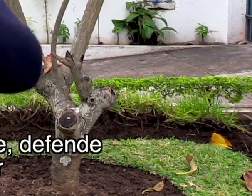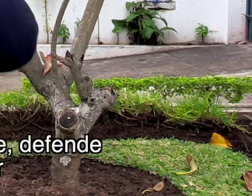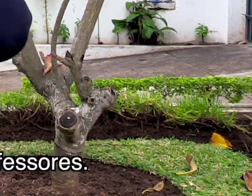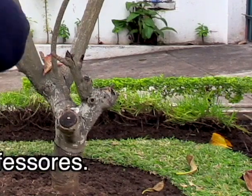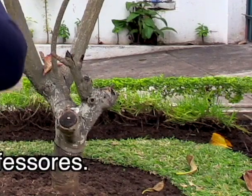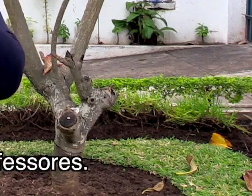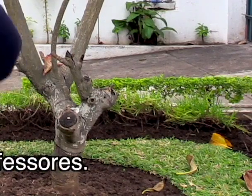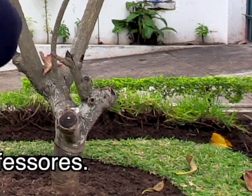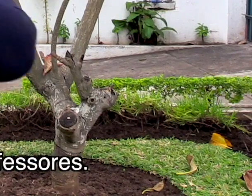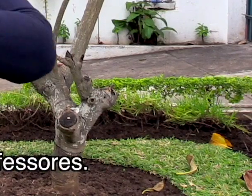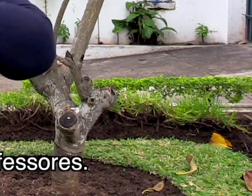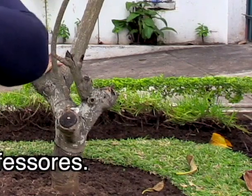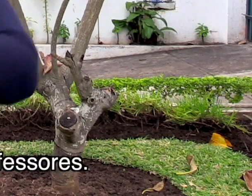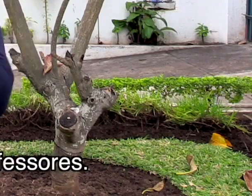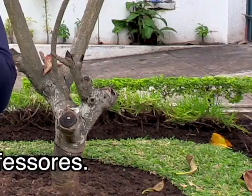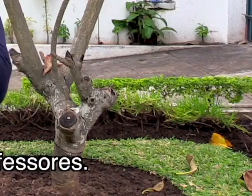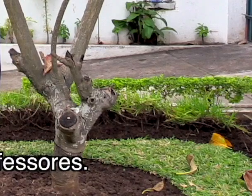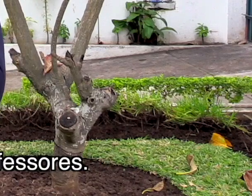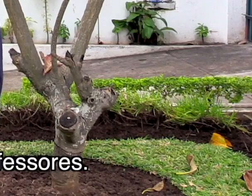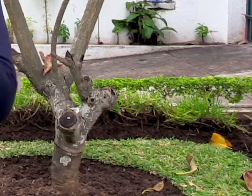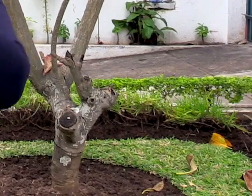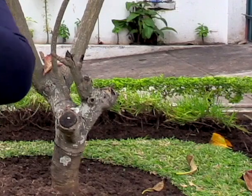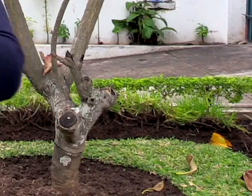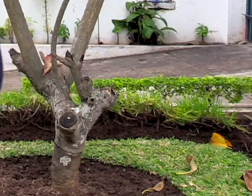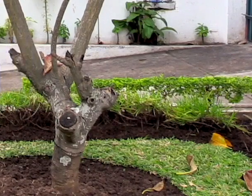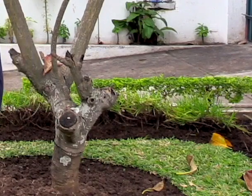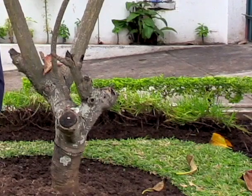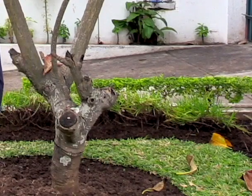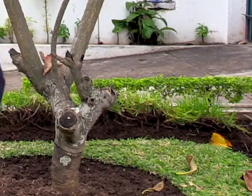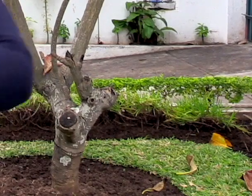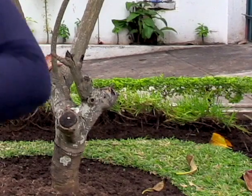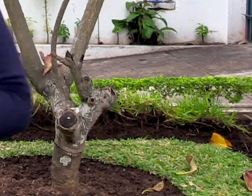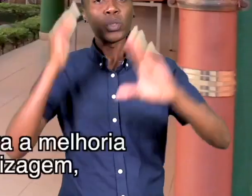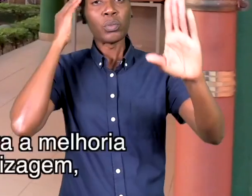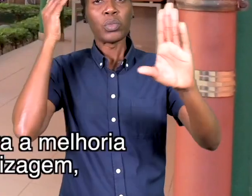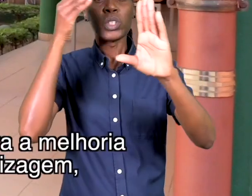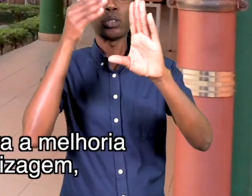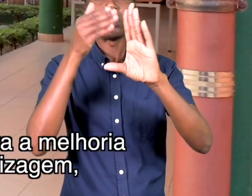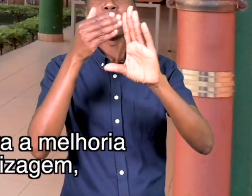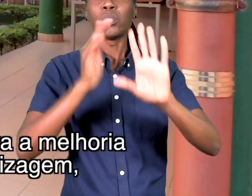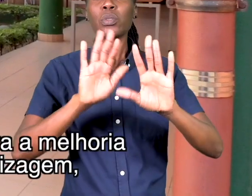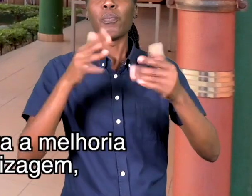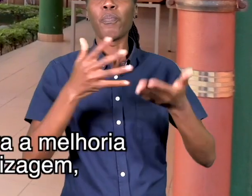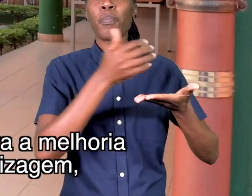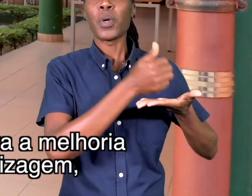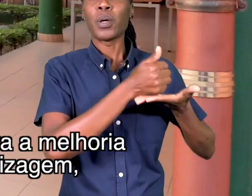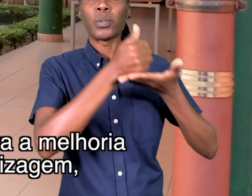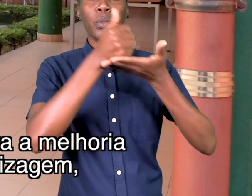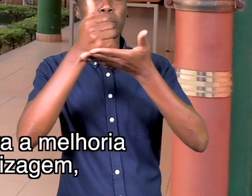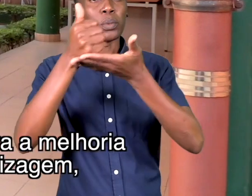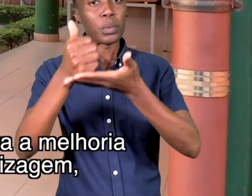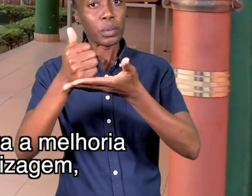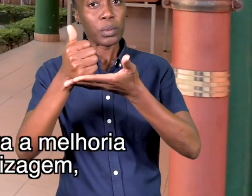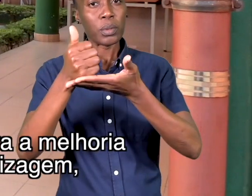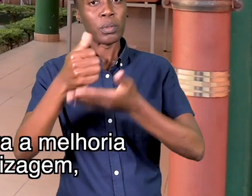Chilaúle defende a necessidade de se dedicar especial atenção à formação de professores. O objetivo, de facto,